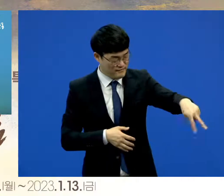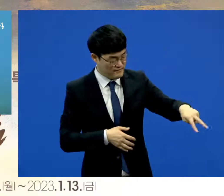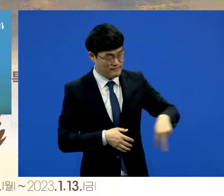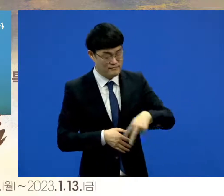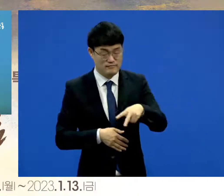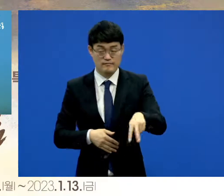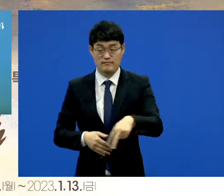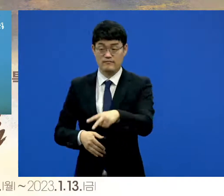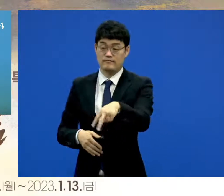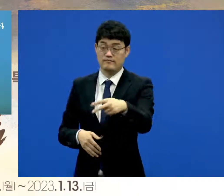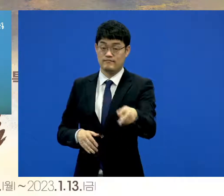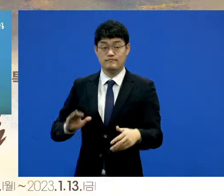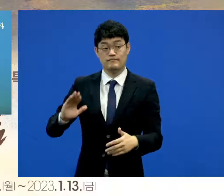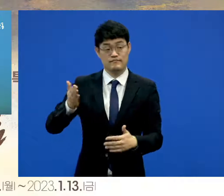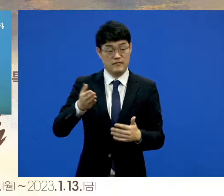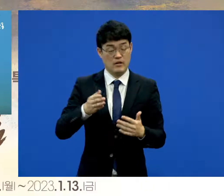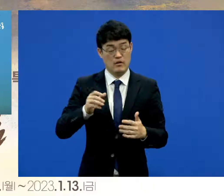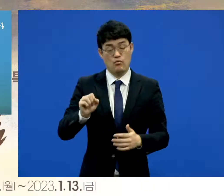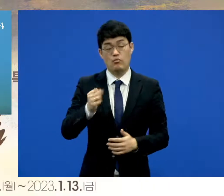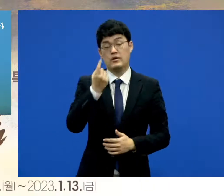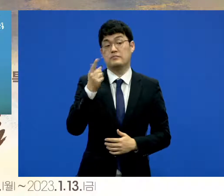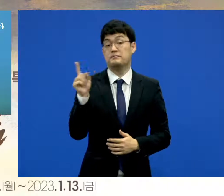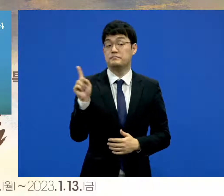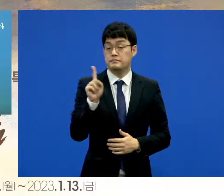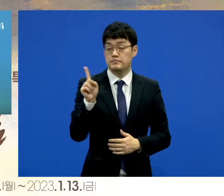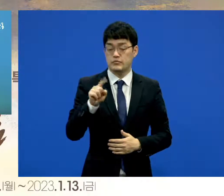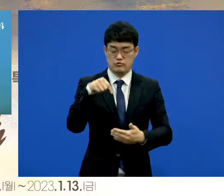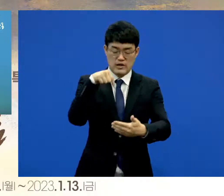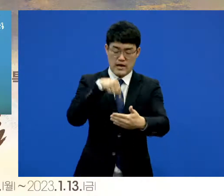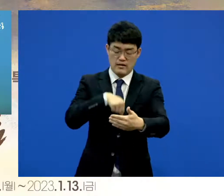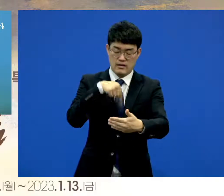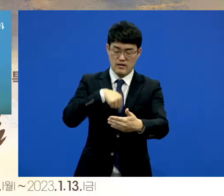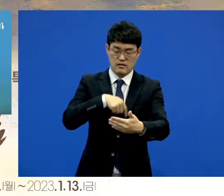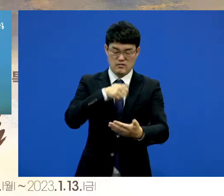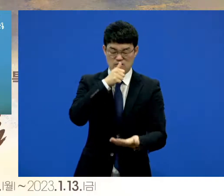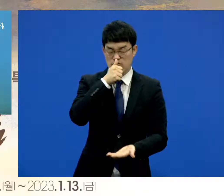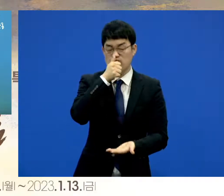원인은 어디에 있을까요? 그 원인은 우리 안에 있는 죄성입니다.